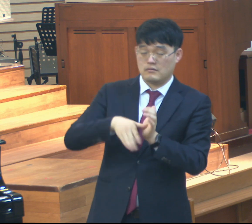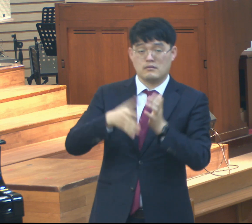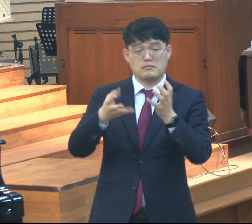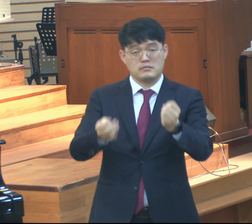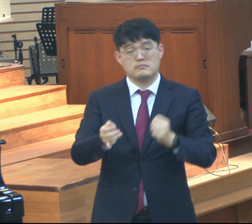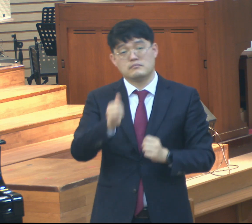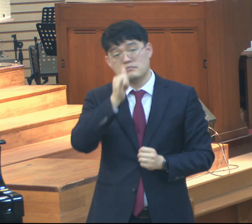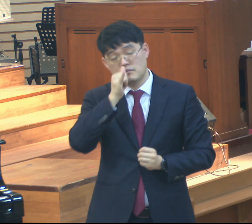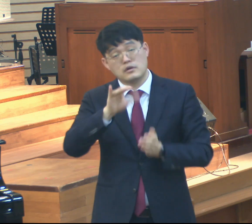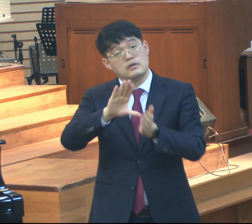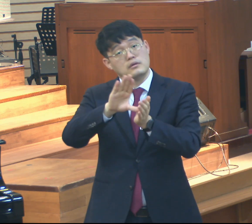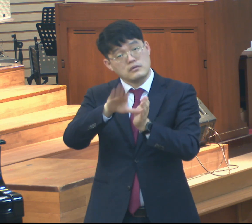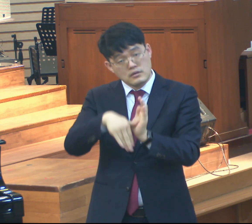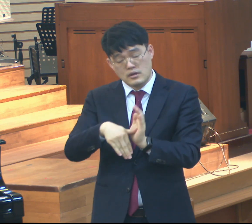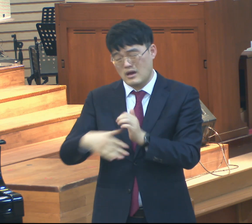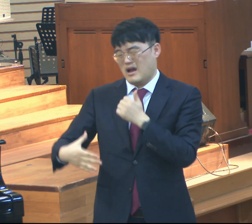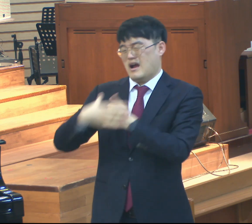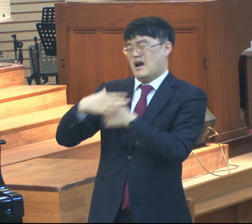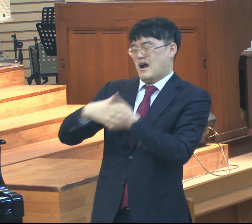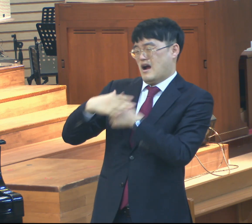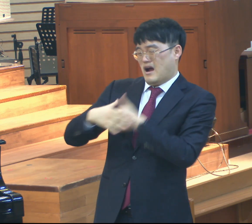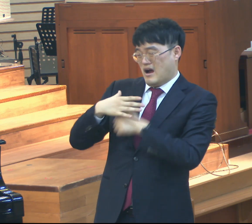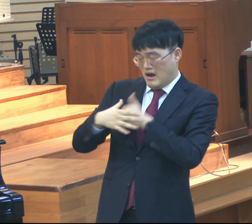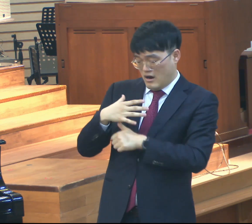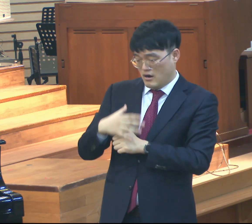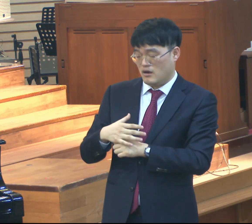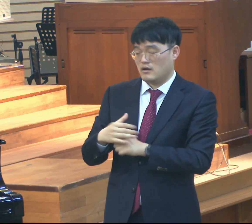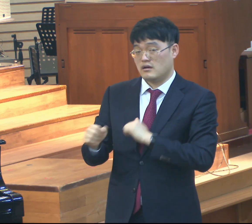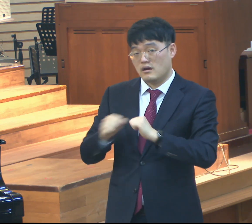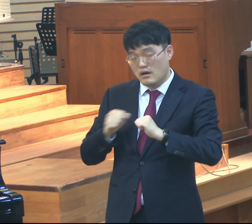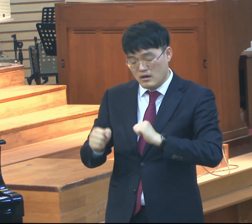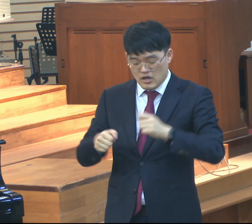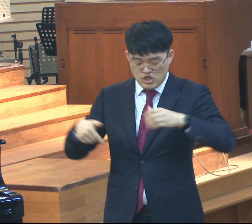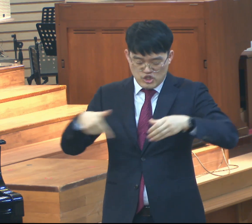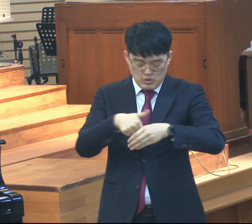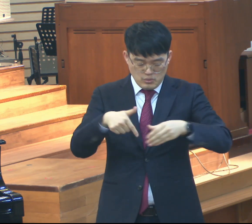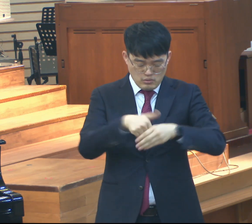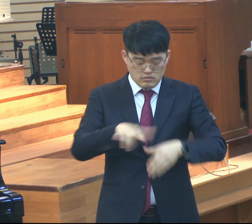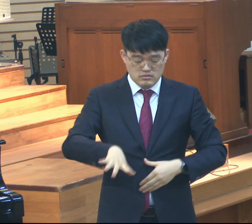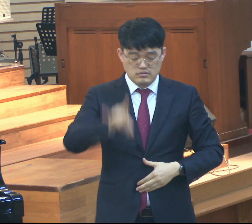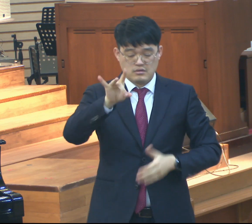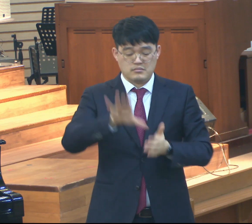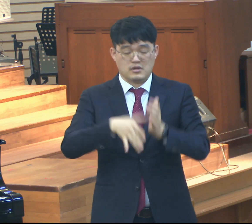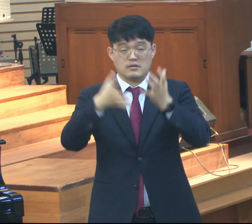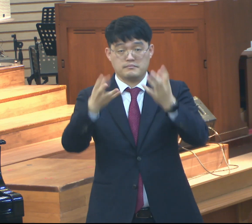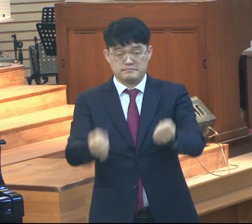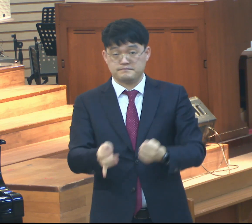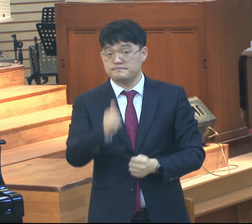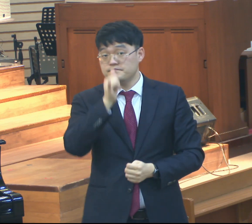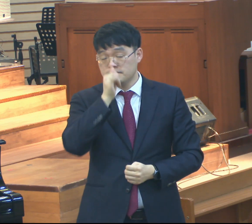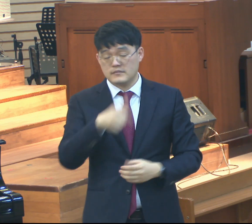그런 공격을 당하던 역사는 기독교 초기에 많았습니다. 기독교인들을